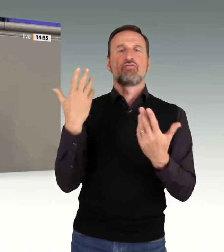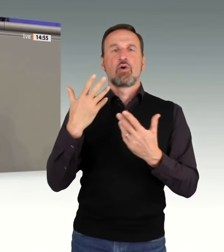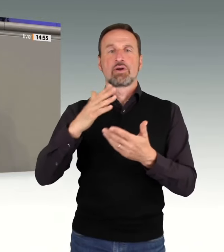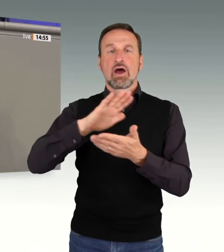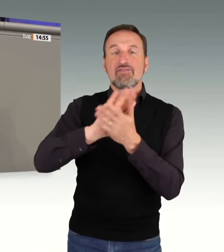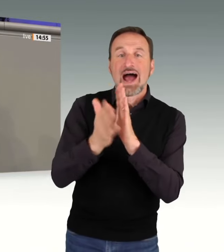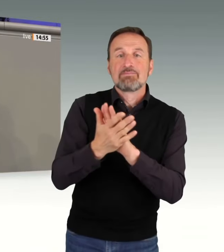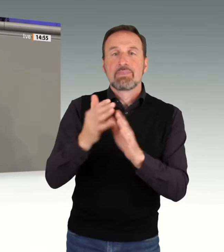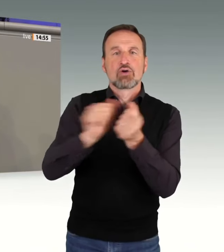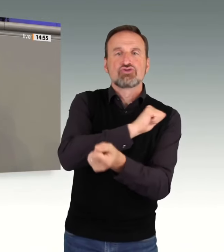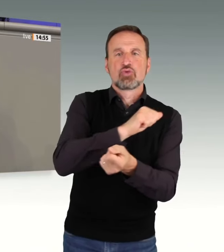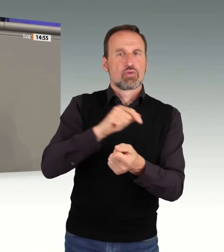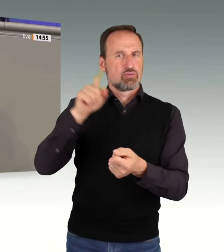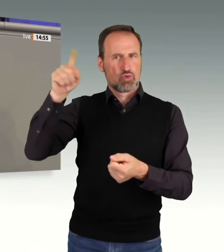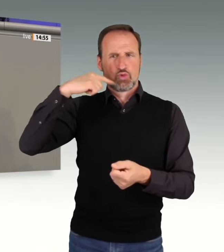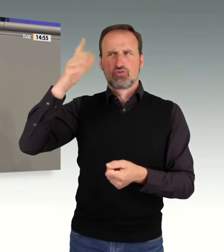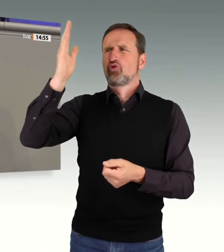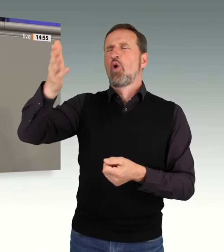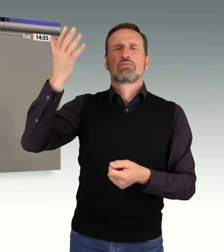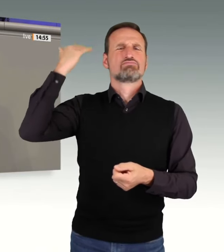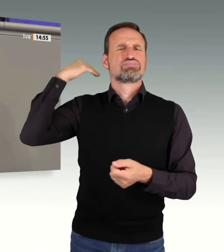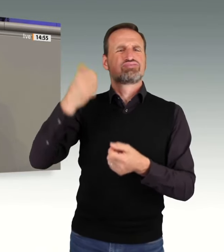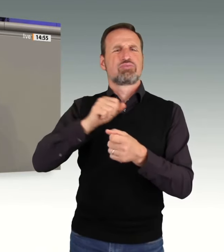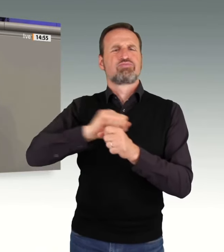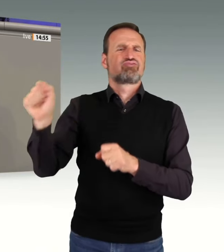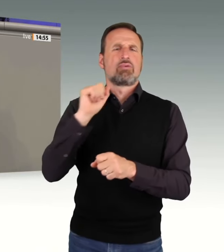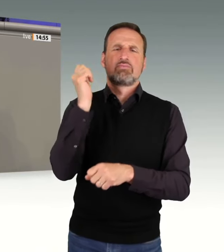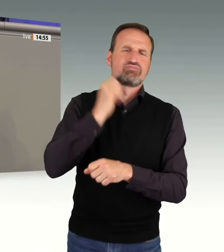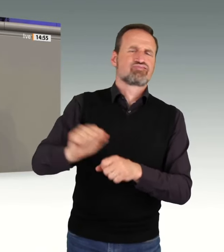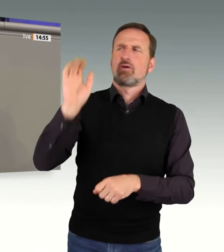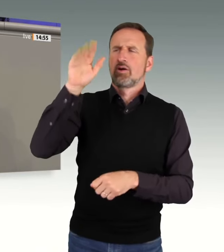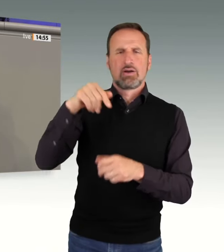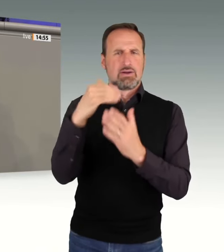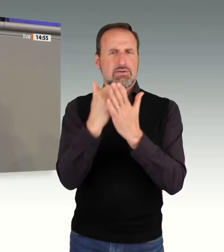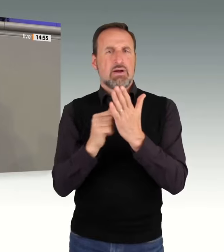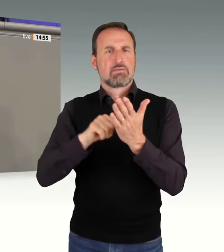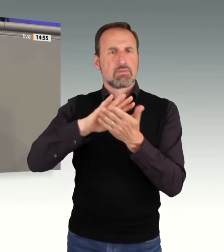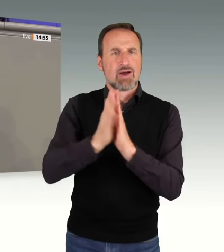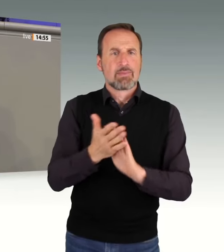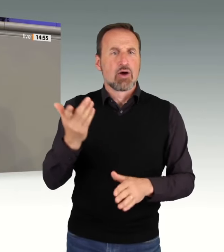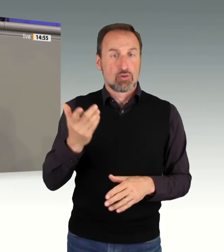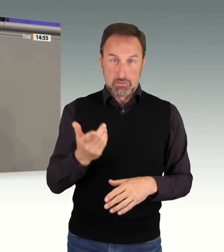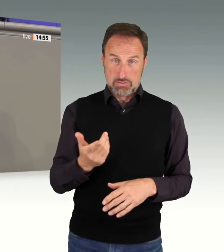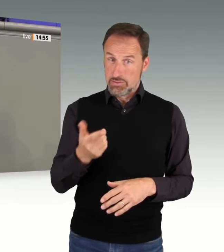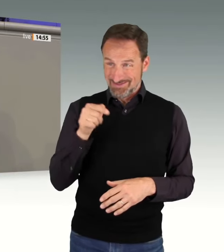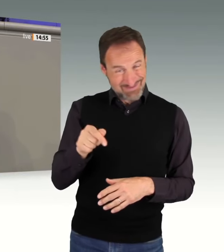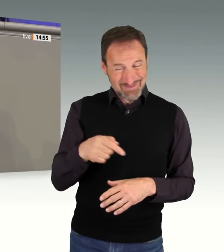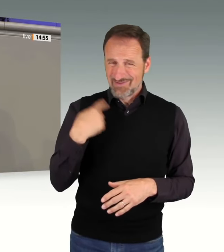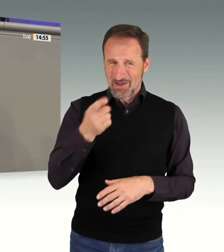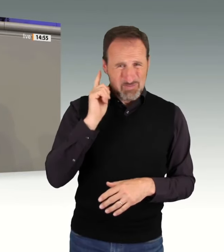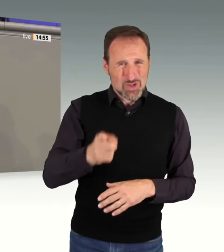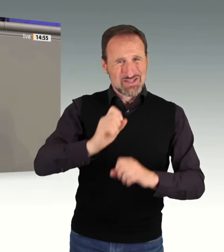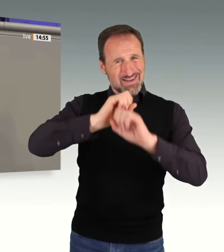und Menschen der Völker. Wir wollen der Diplomatie die Chance geben und dafür haben wir etwa 100